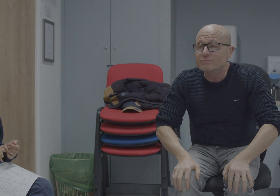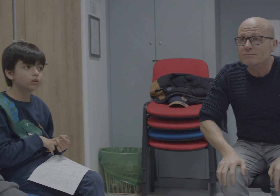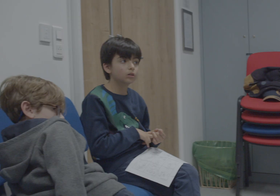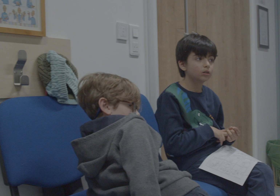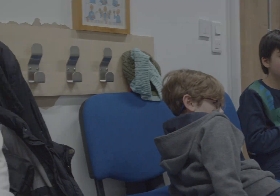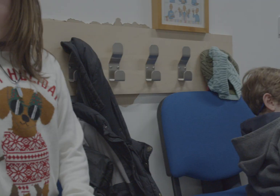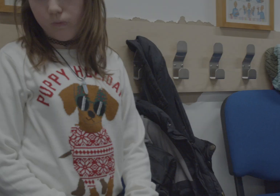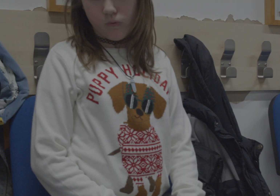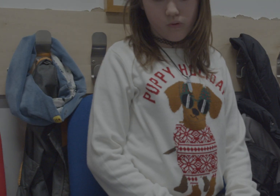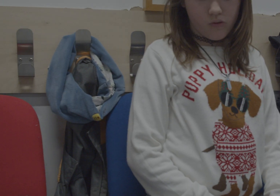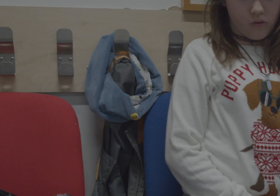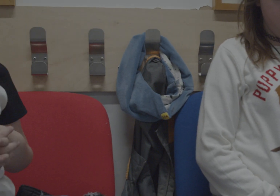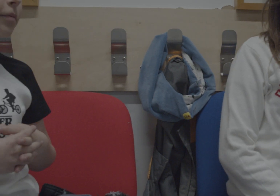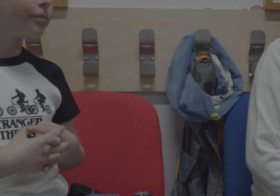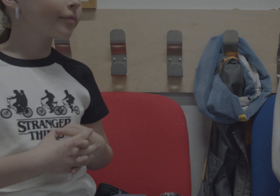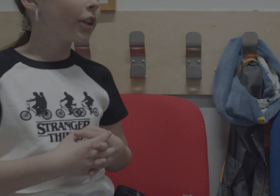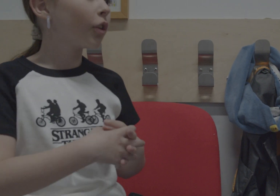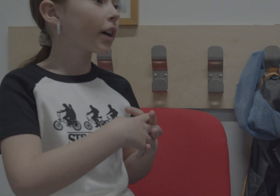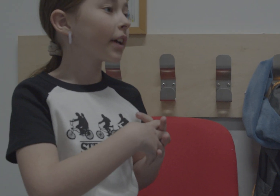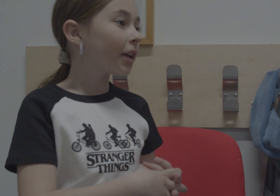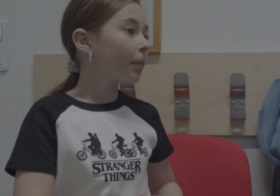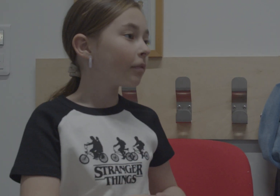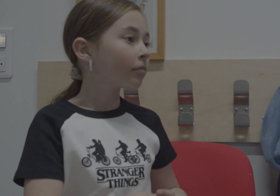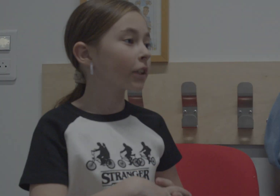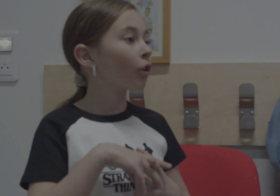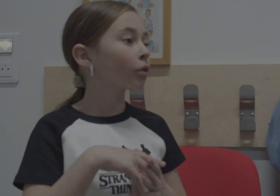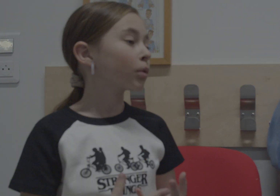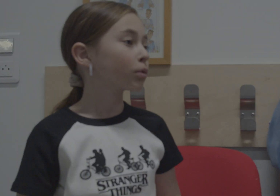et me le retransmettait en langue des signes. C'était ma passerelle entre ces deux mondes.